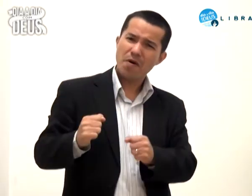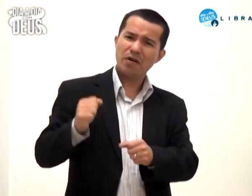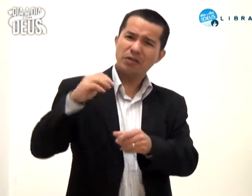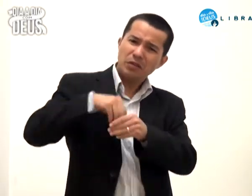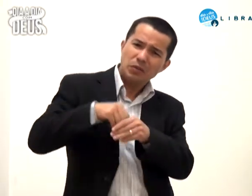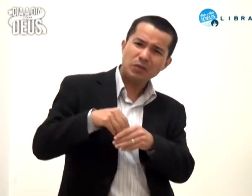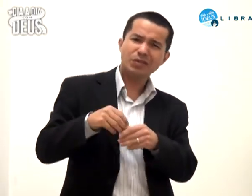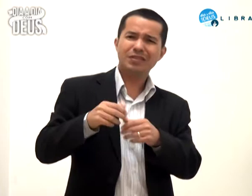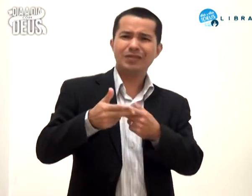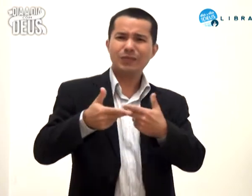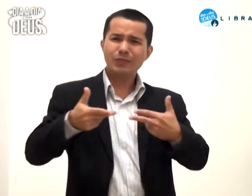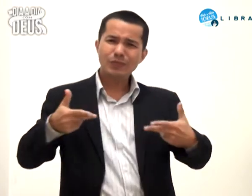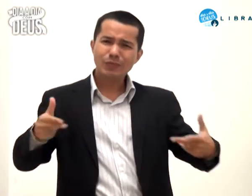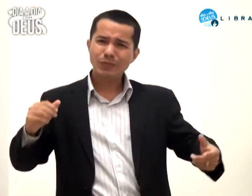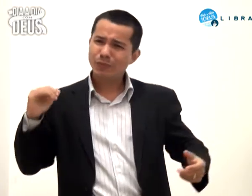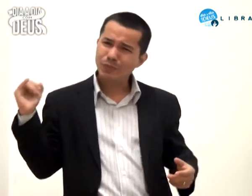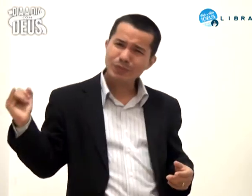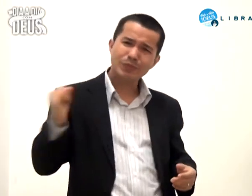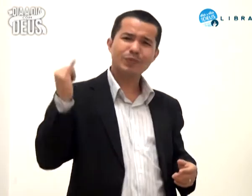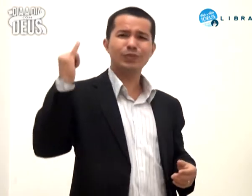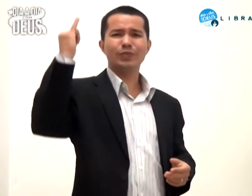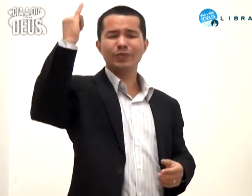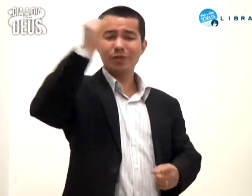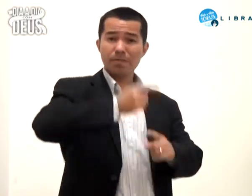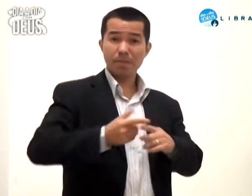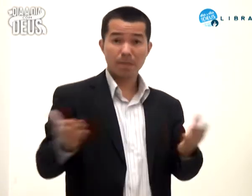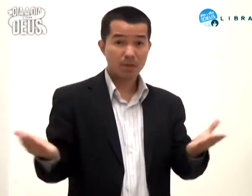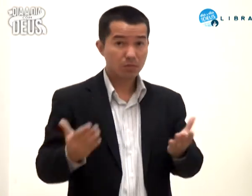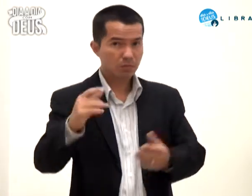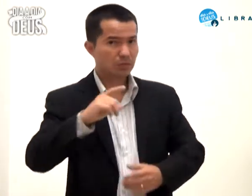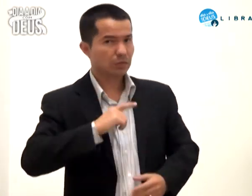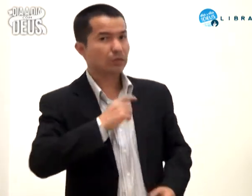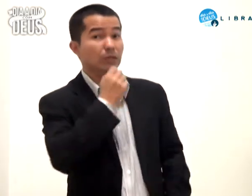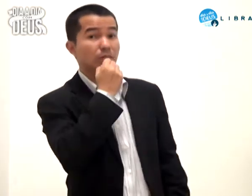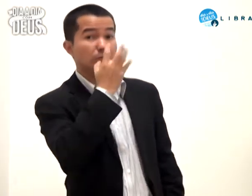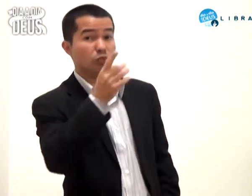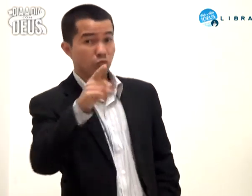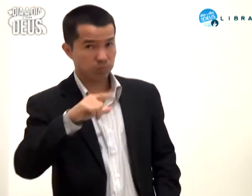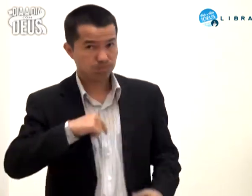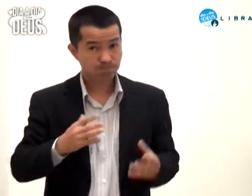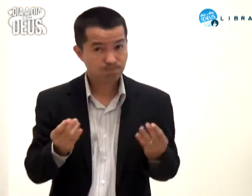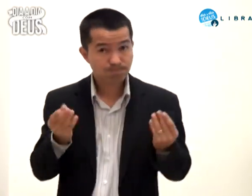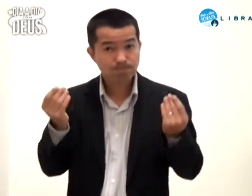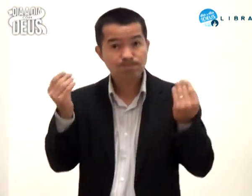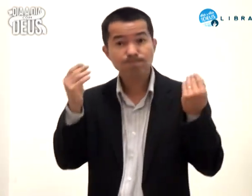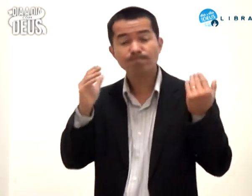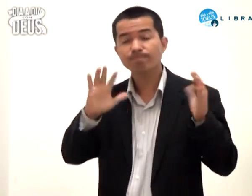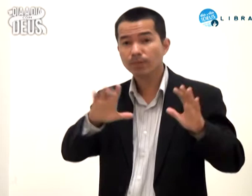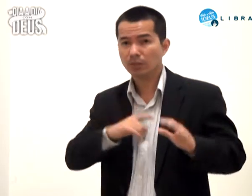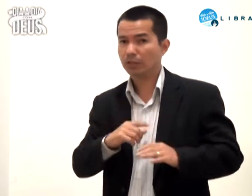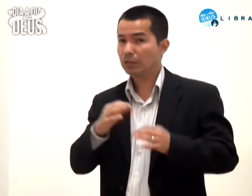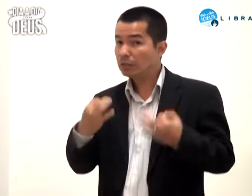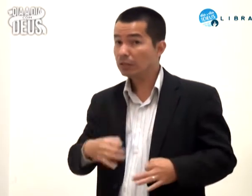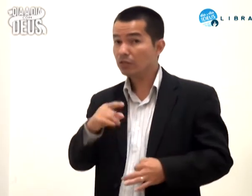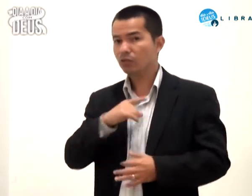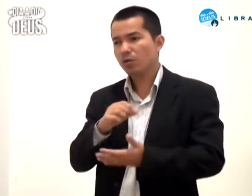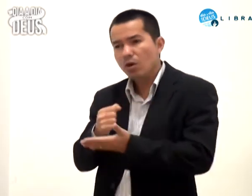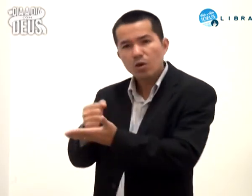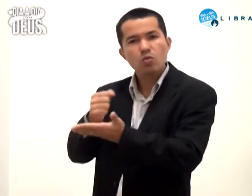tem. Não estou querendo aliviar os outros e pôr um peso sobre vocês, já que agora vocês têm